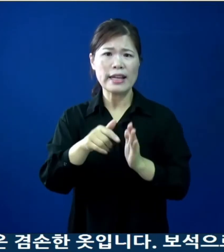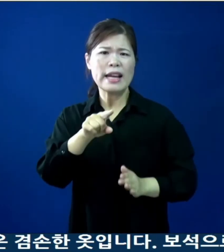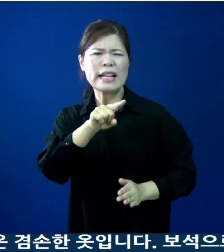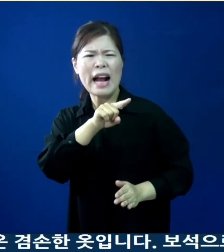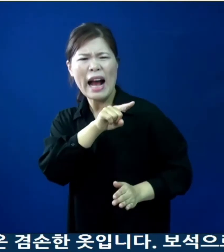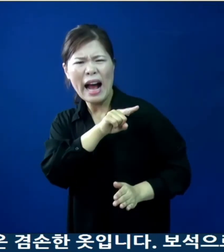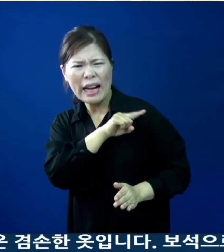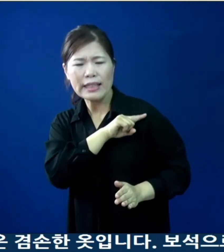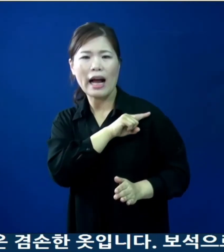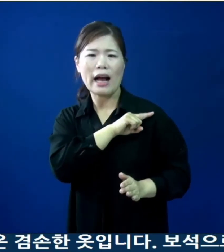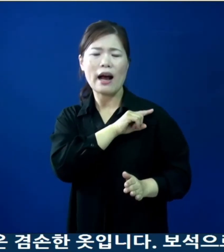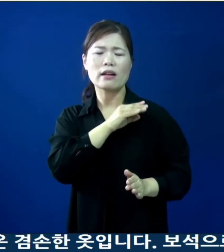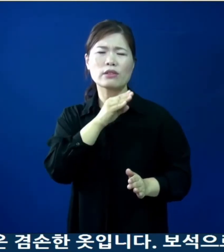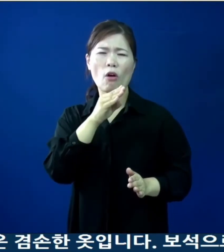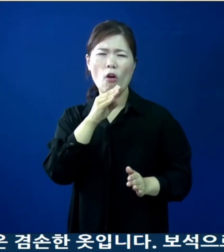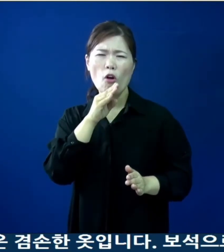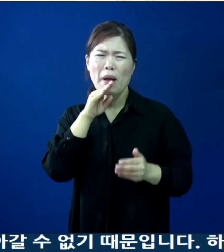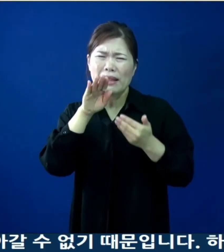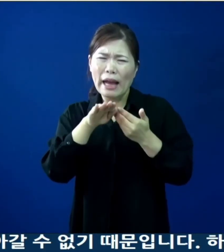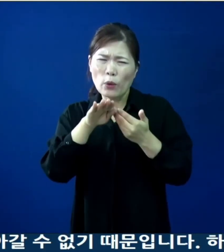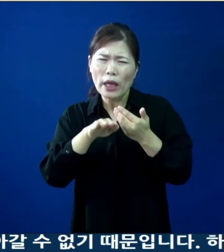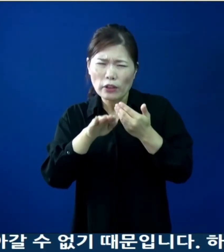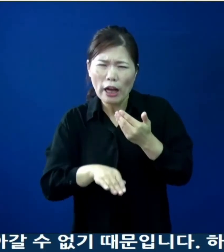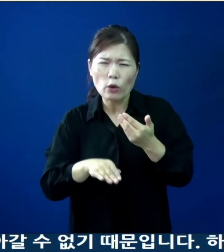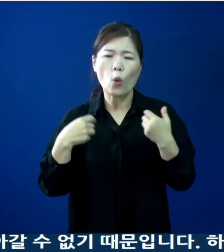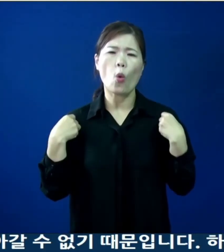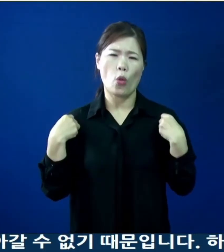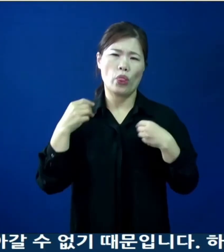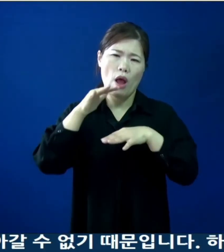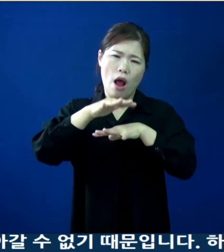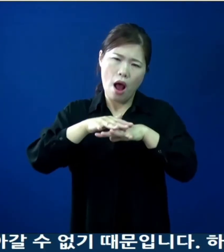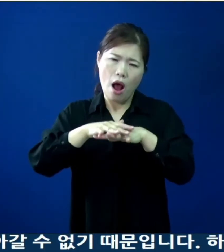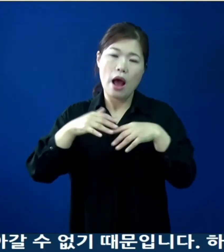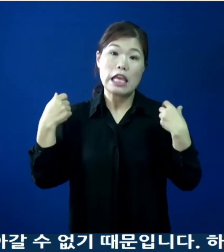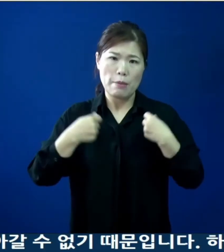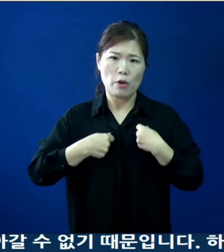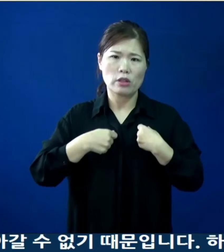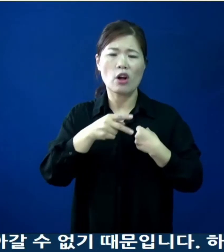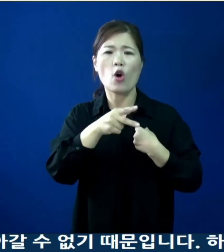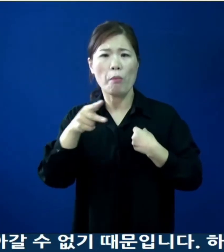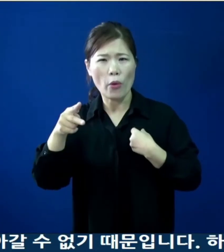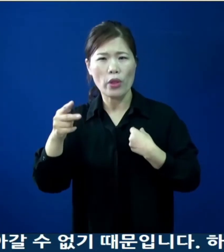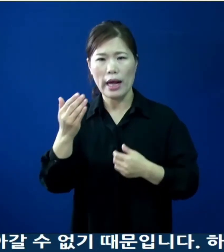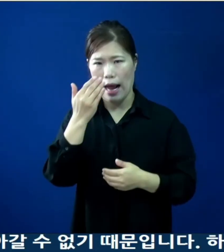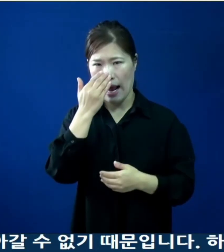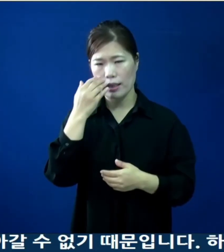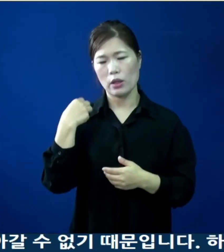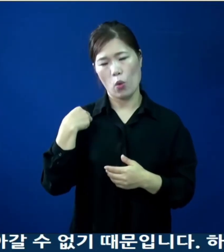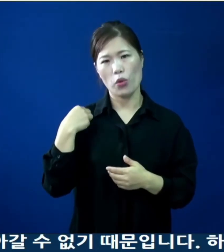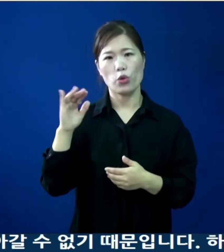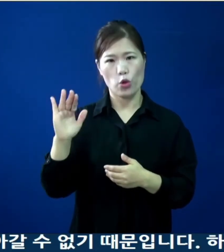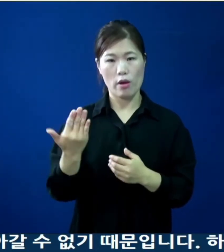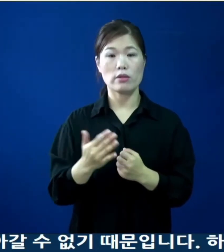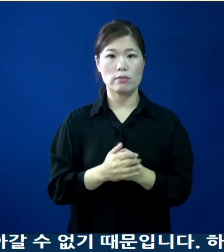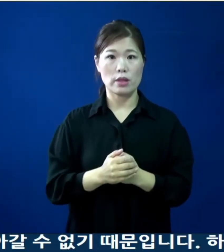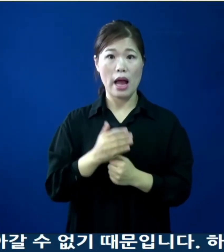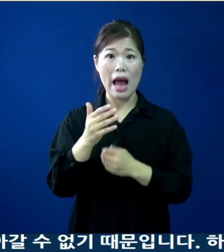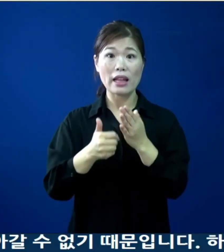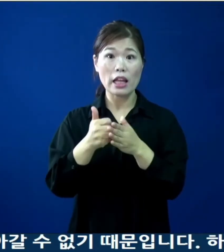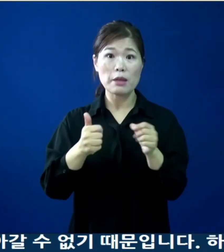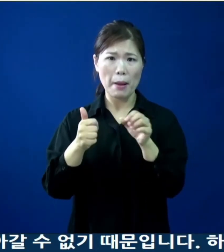그것이 거룩한 옷이라는 겁니다. 여러분, 하나님 앞에 나아가는 원리를 배울 수 있었으면